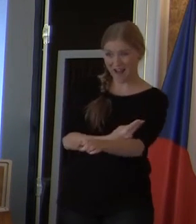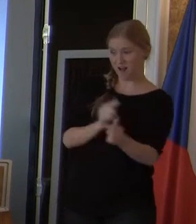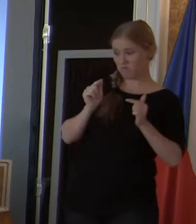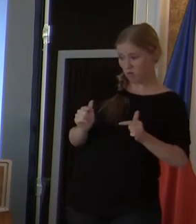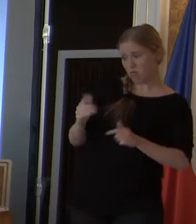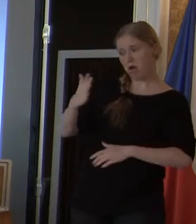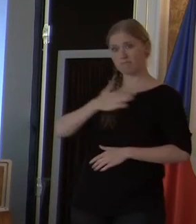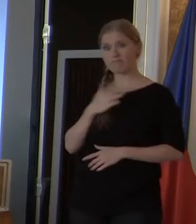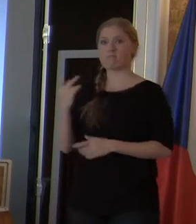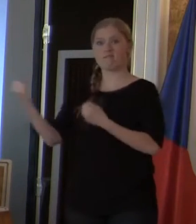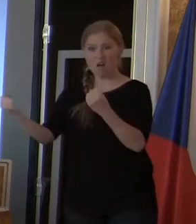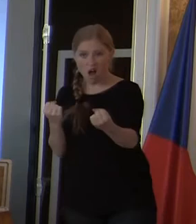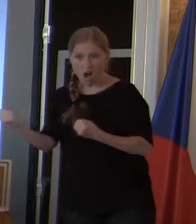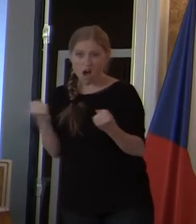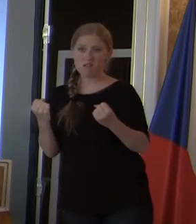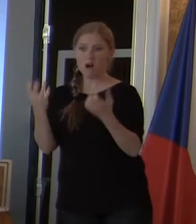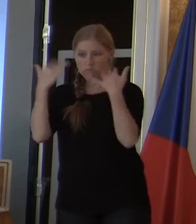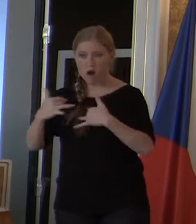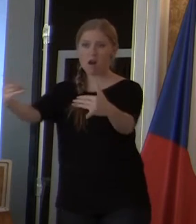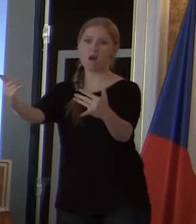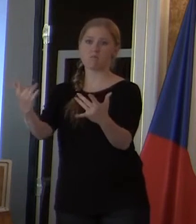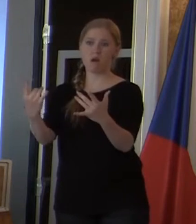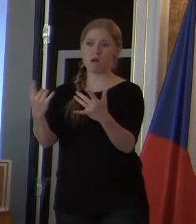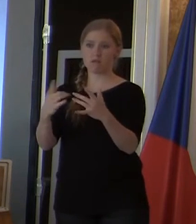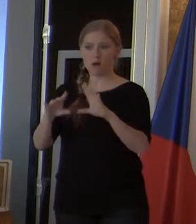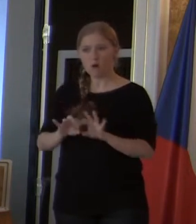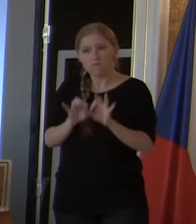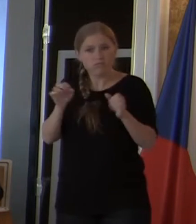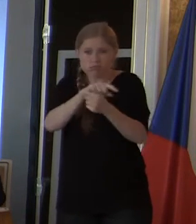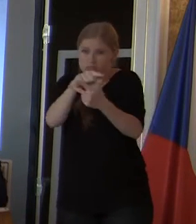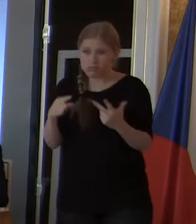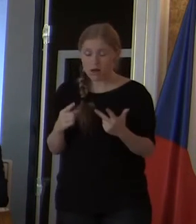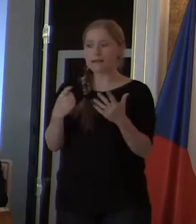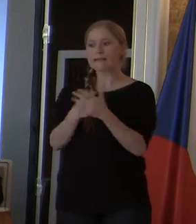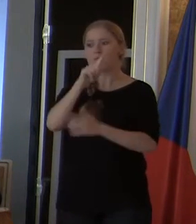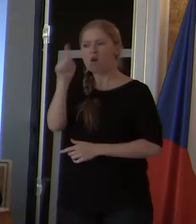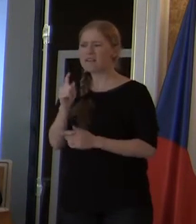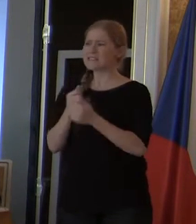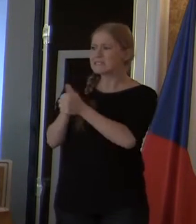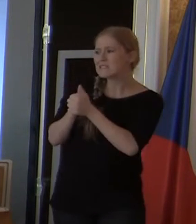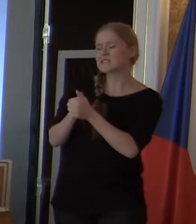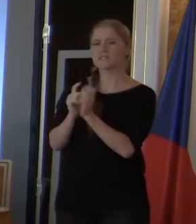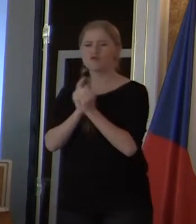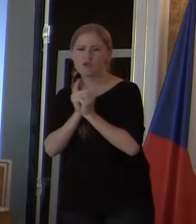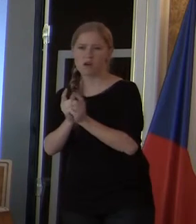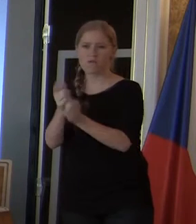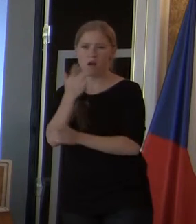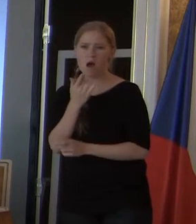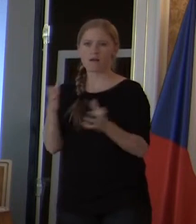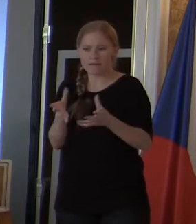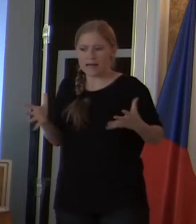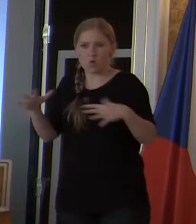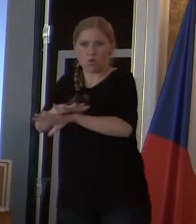úrovni vlády, parlamentu. Ne vždycky tyto otázky se podaří dostatečně reflektovat,